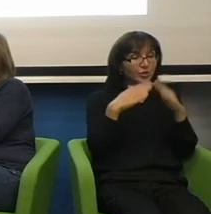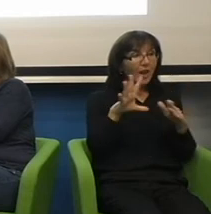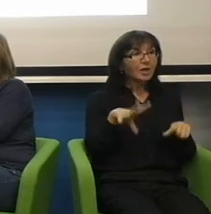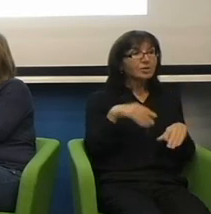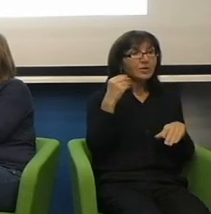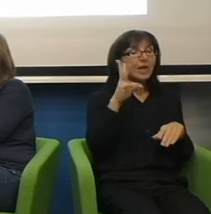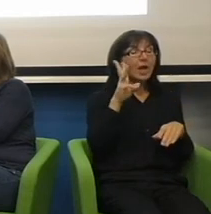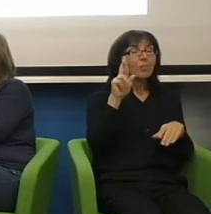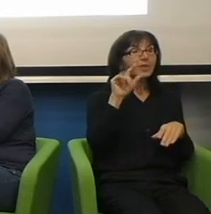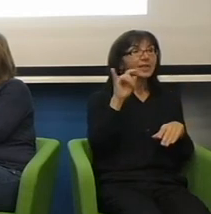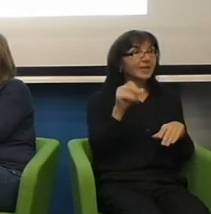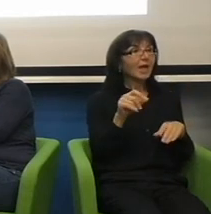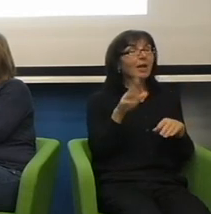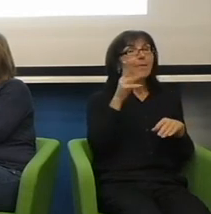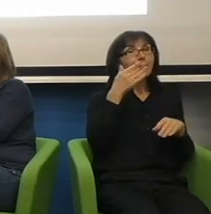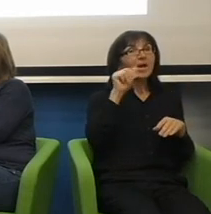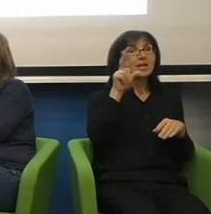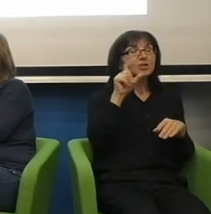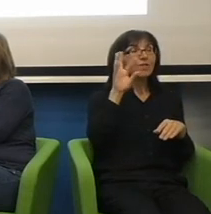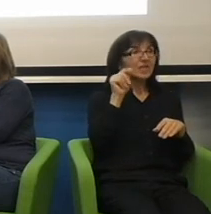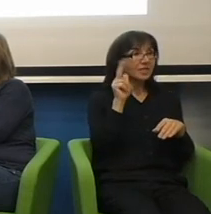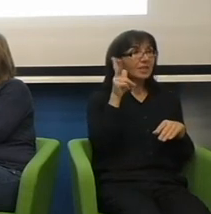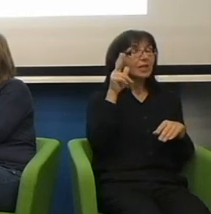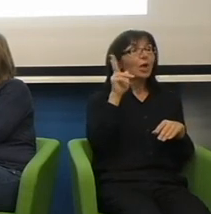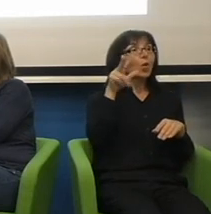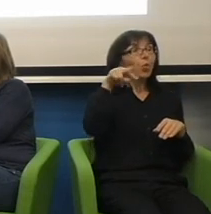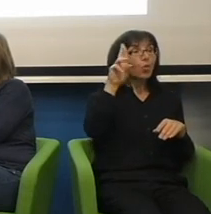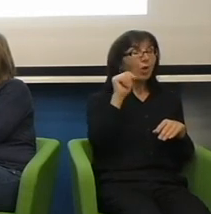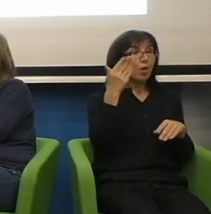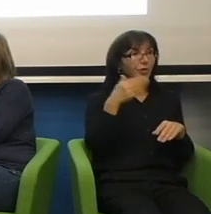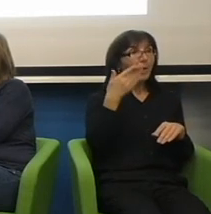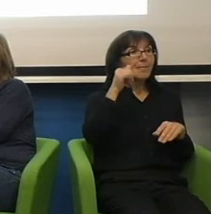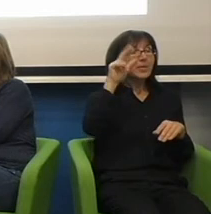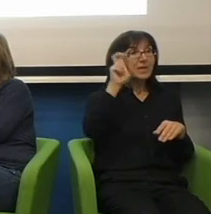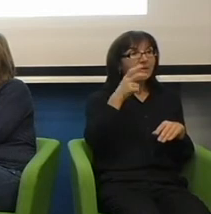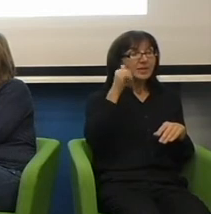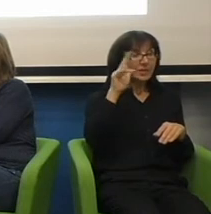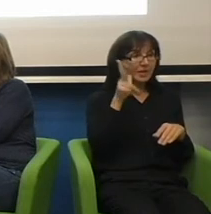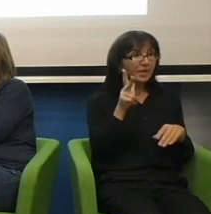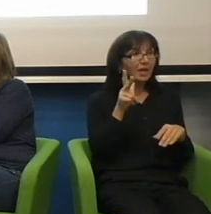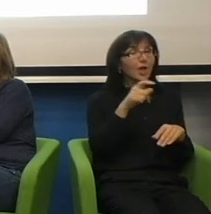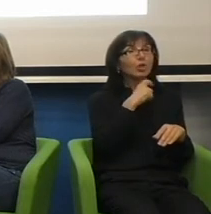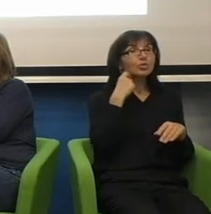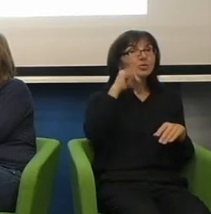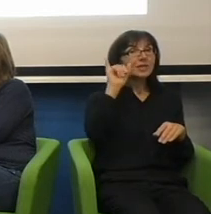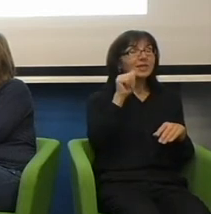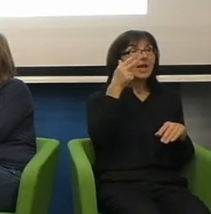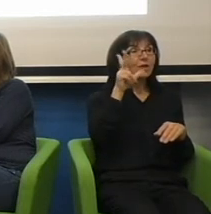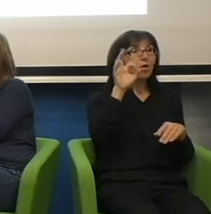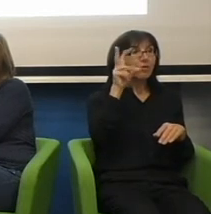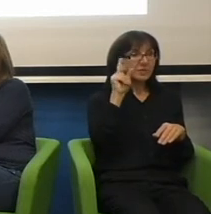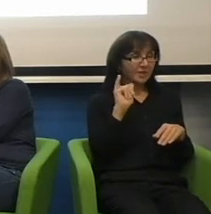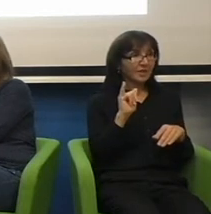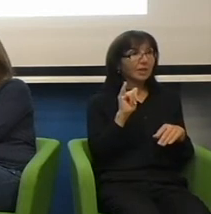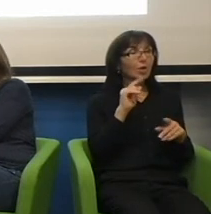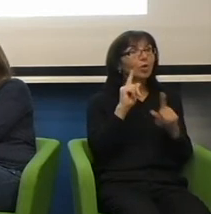Tadeusz Mazowiecki, Marek Edelman, Kuroń, Michnik, Wujec, no jest oczywiście ksiądz Jankowski. No i odbywa się taka rozmowa